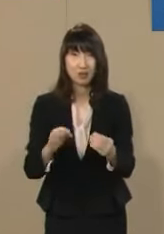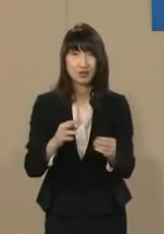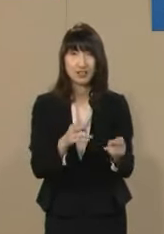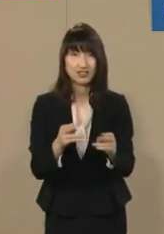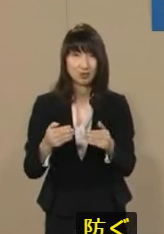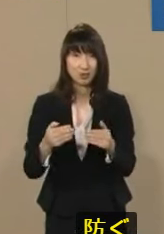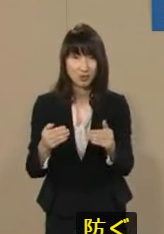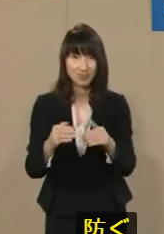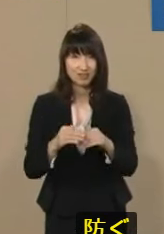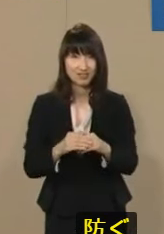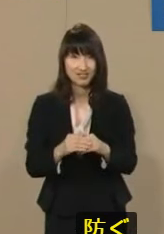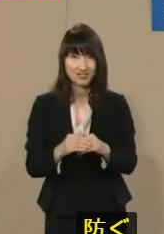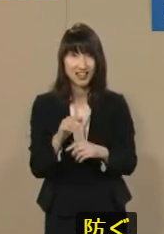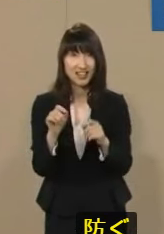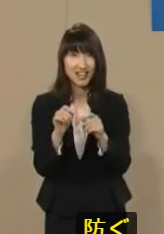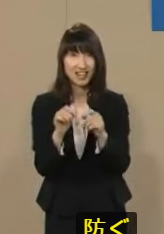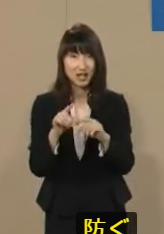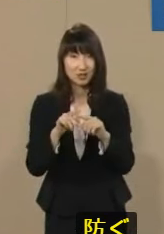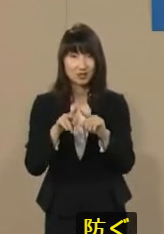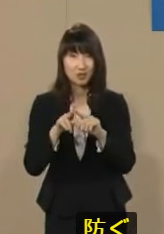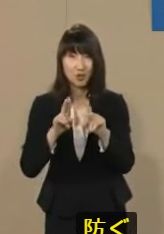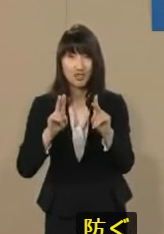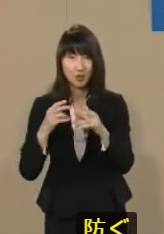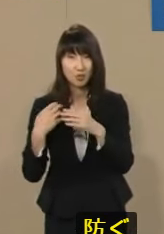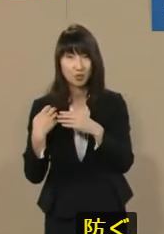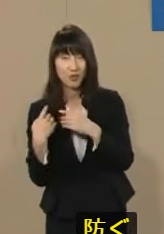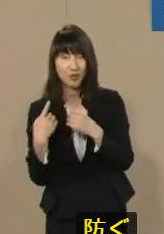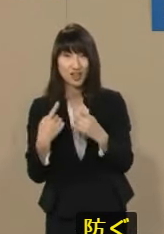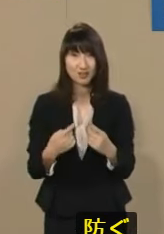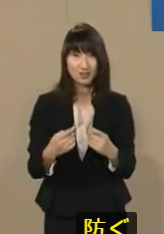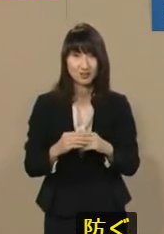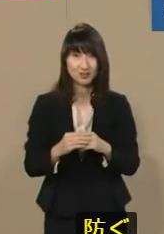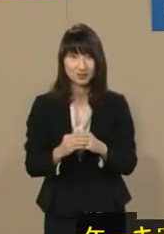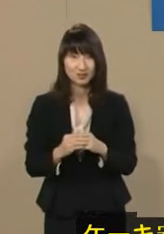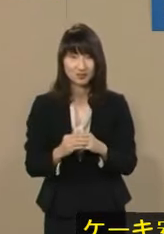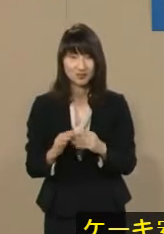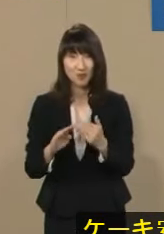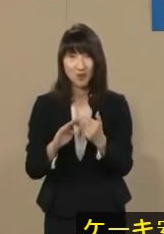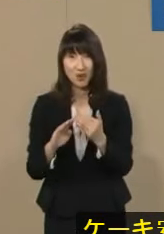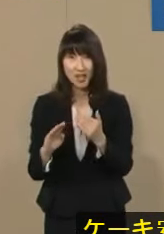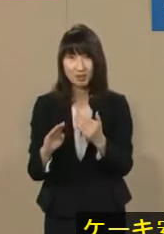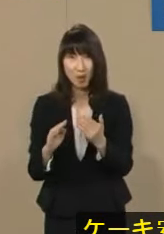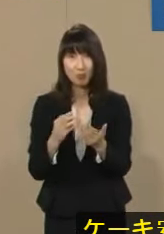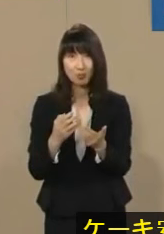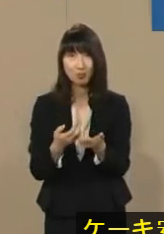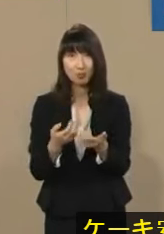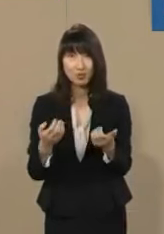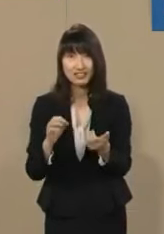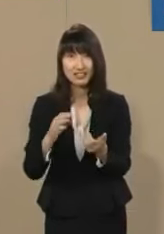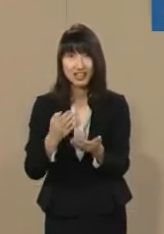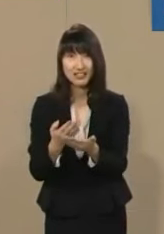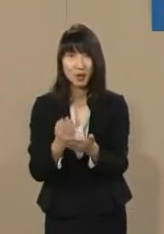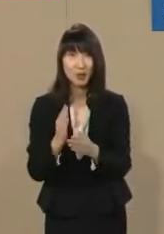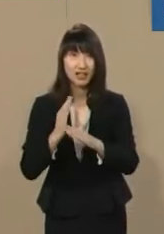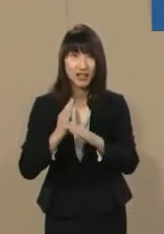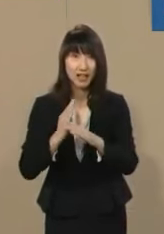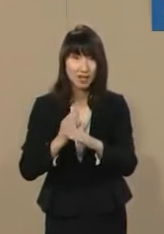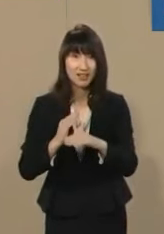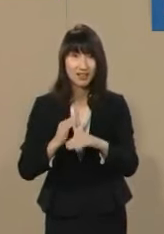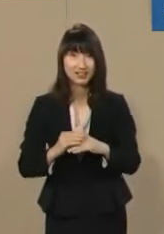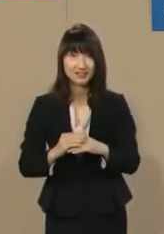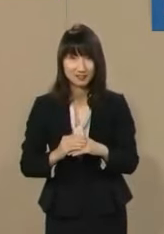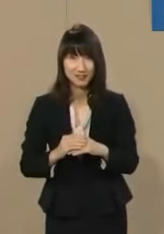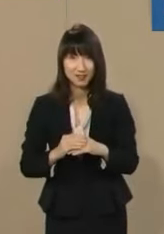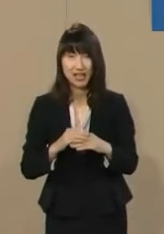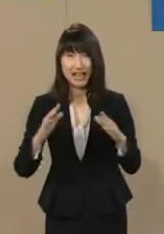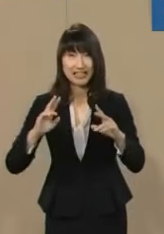めます。これにより中小零細企業の負担は減ります。他にも分離課税をやめる、大企業優遇をやめる